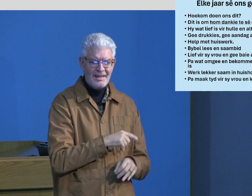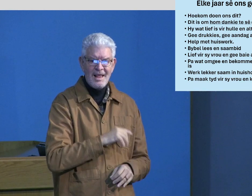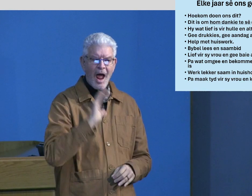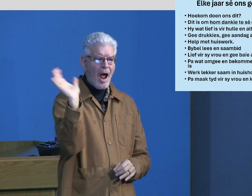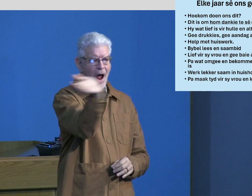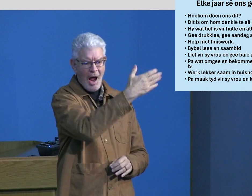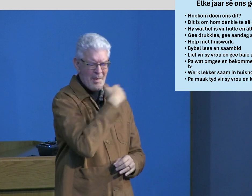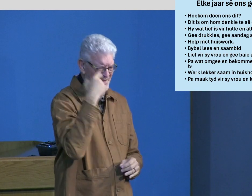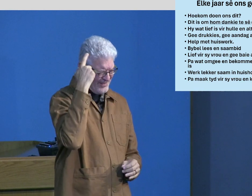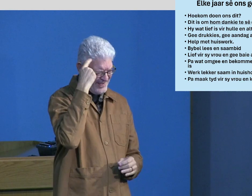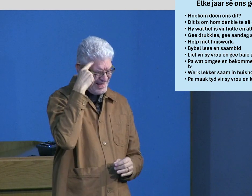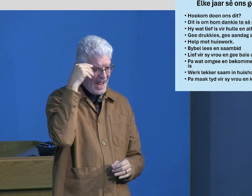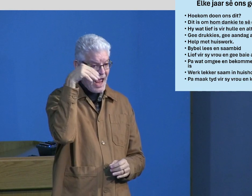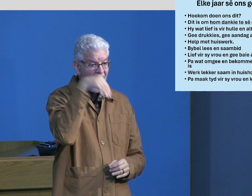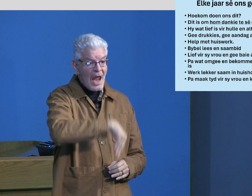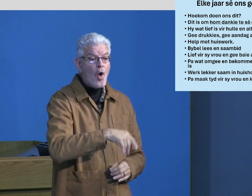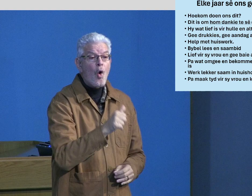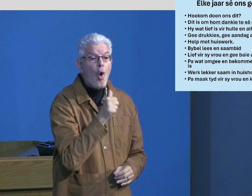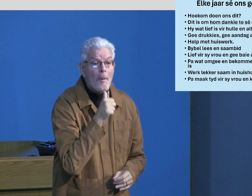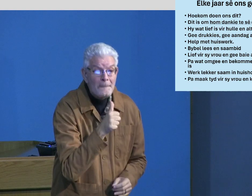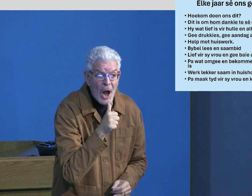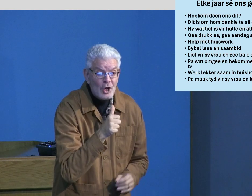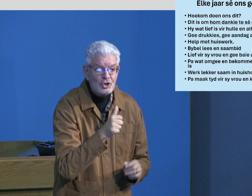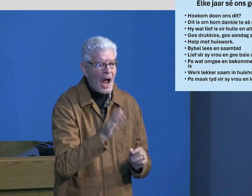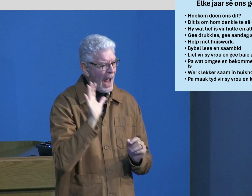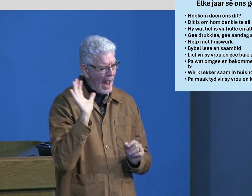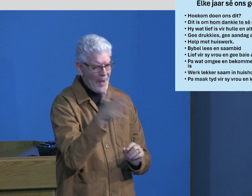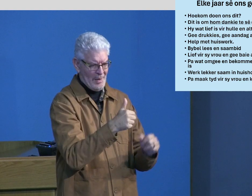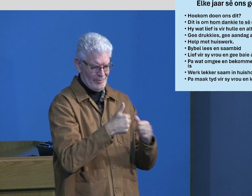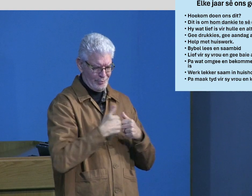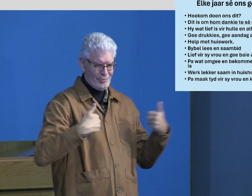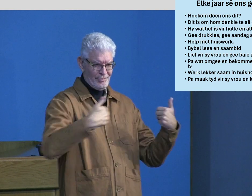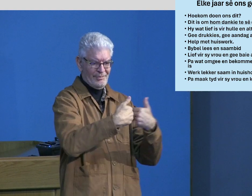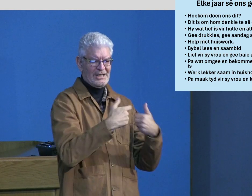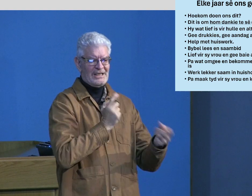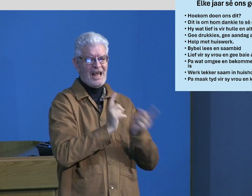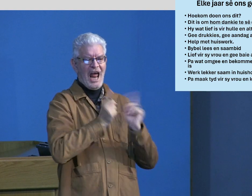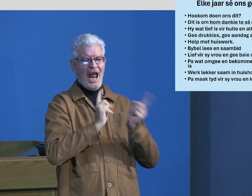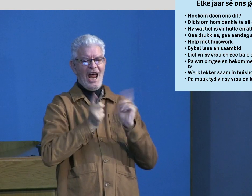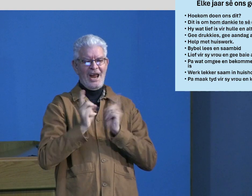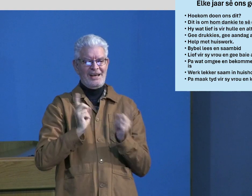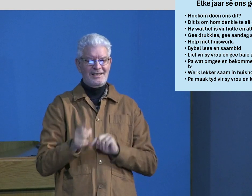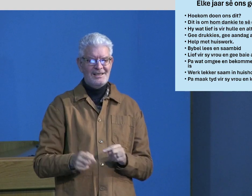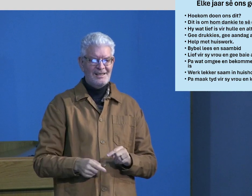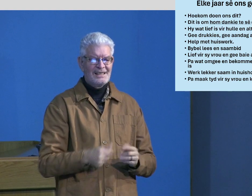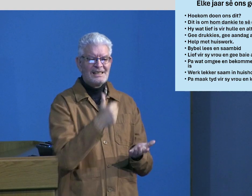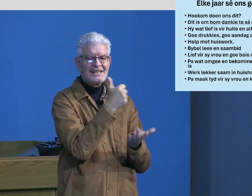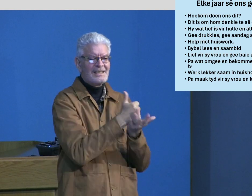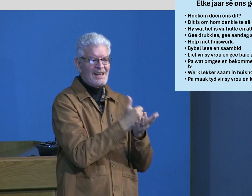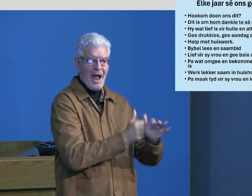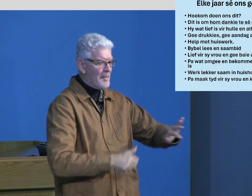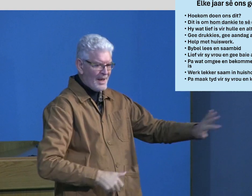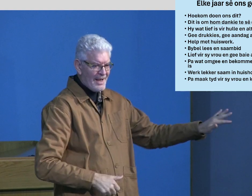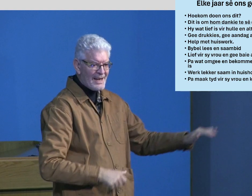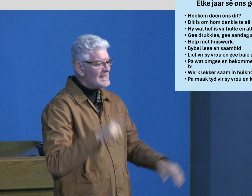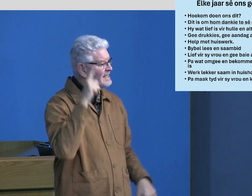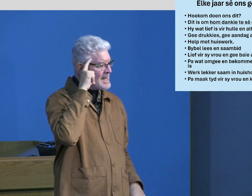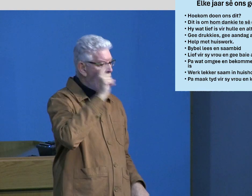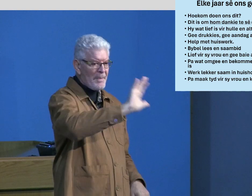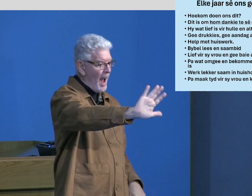daar familietyd gewees. Almal het geweet. Almal het lekker rondom die kombuistafel gesit en lekker gesels. Nie in die sitkamer